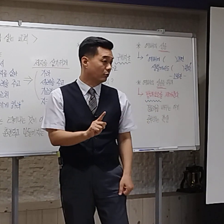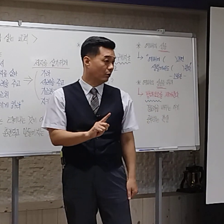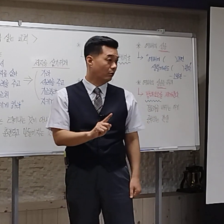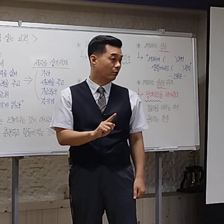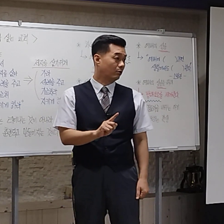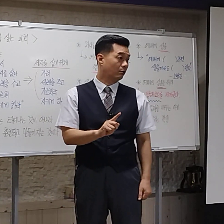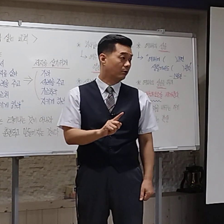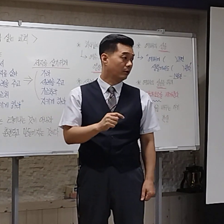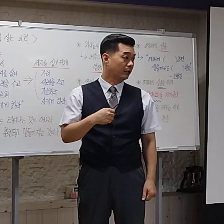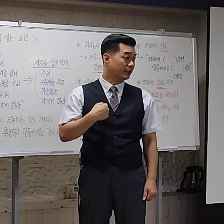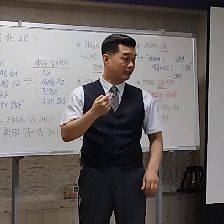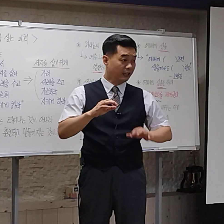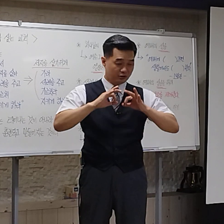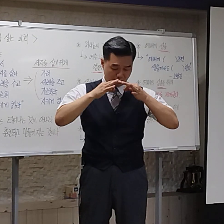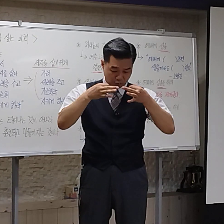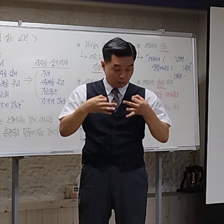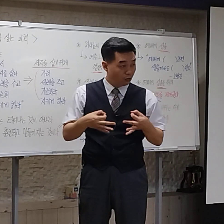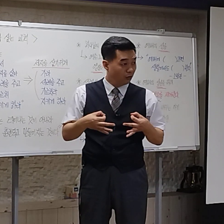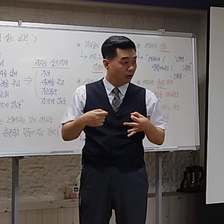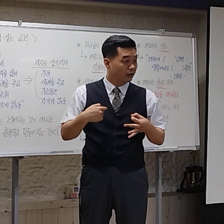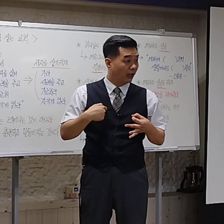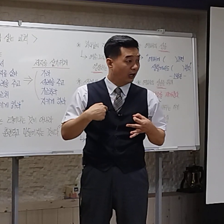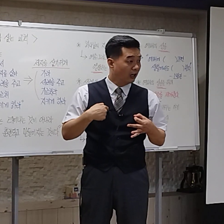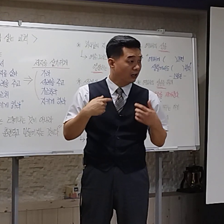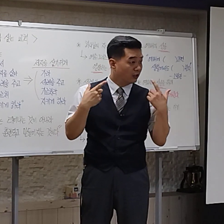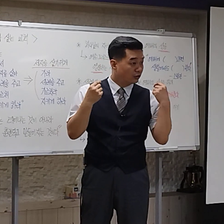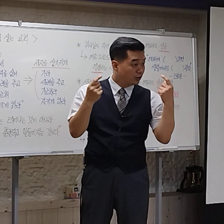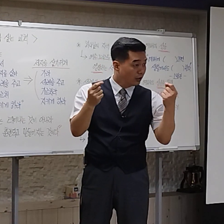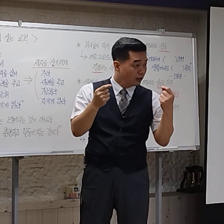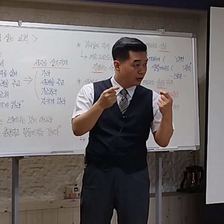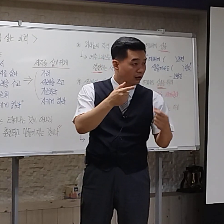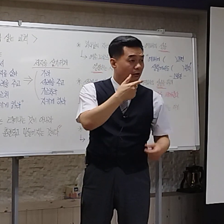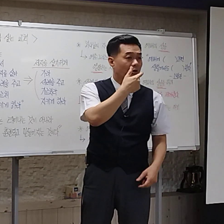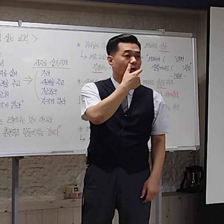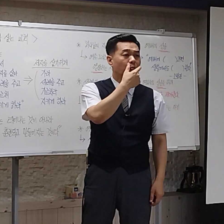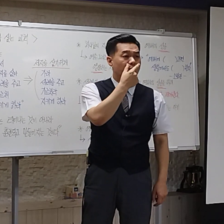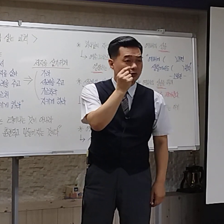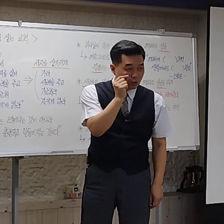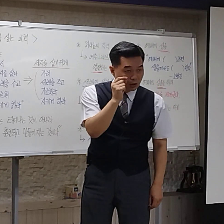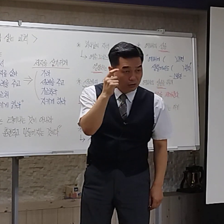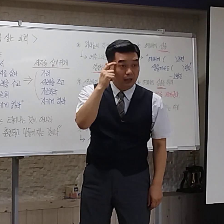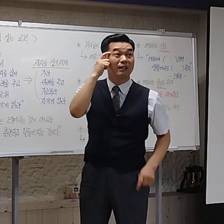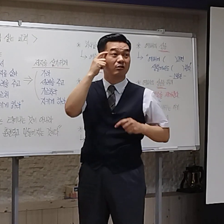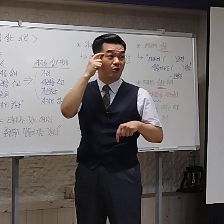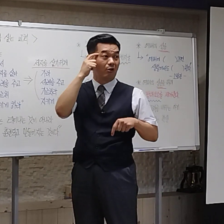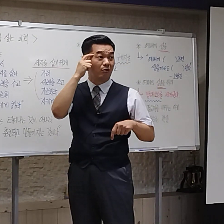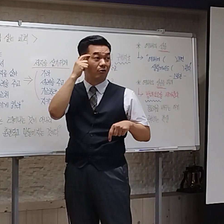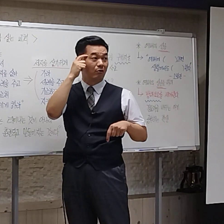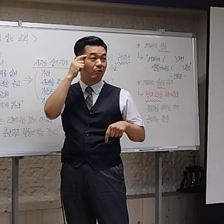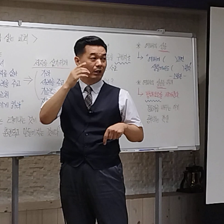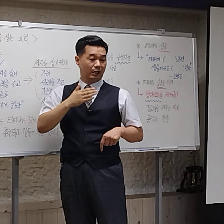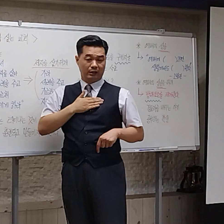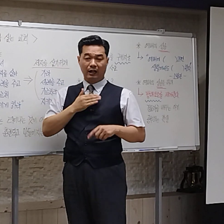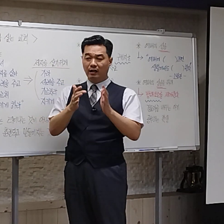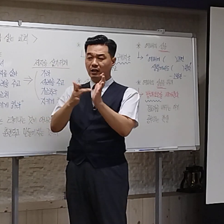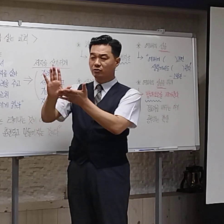뭐죠? 자신의 스스로를 돌아보고 내가 여전히 부족하구나 깨닫는 거예요. 내가 예수